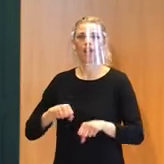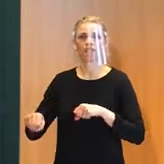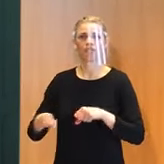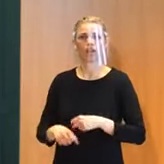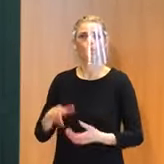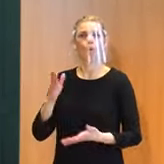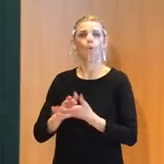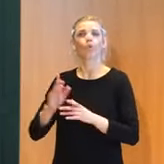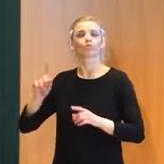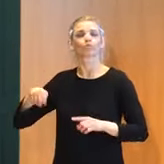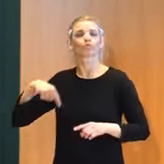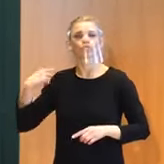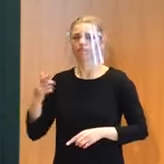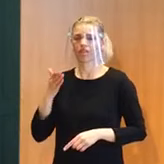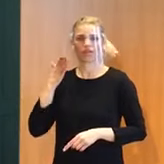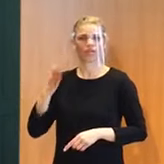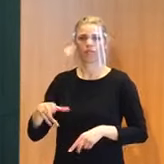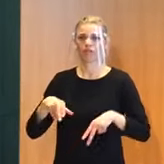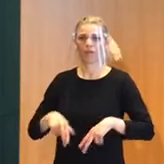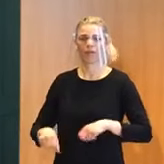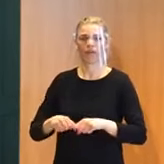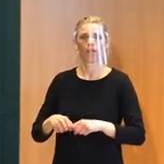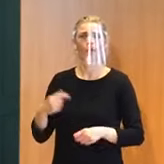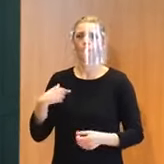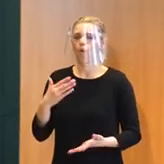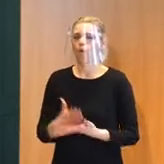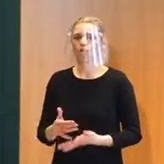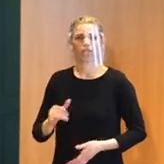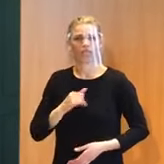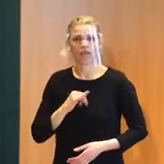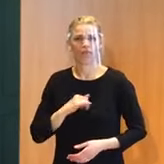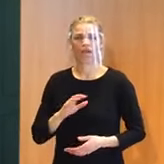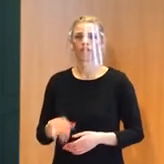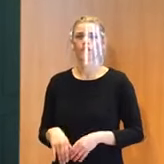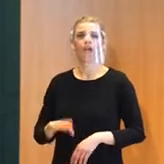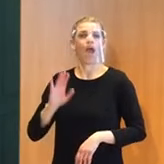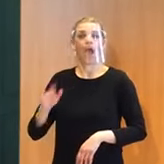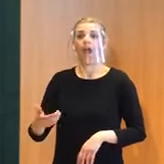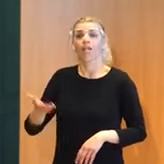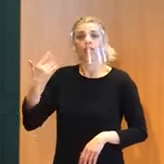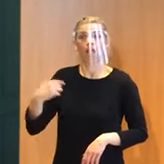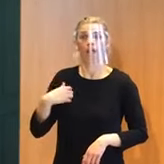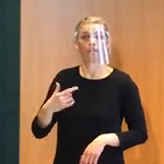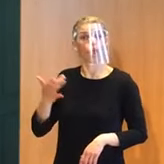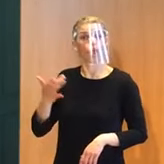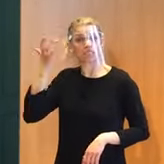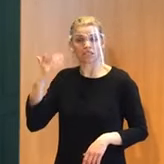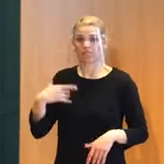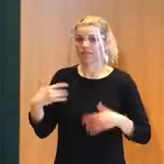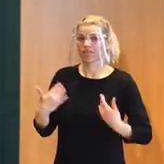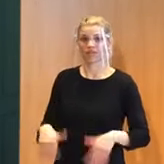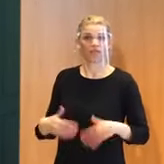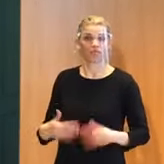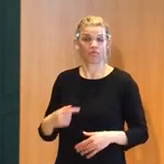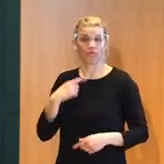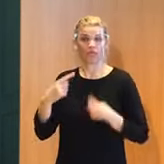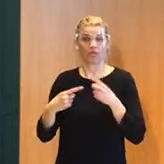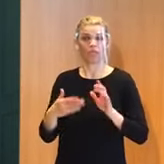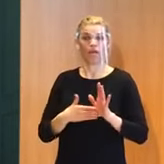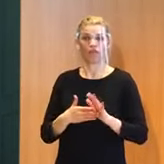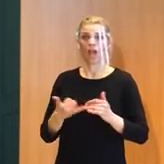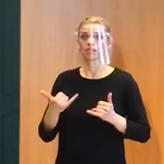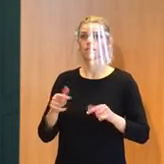nikdy viac nebude premiérom, ako ho to nebaví, ako vlastne sa s ním ani nechcel stať. A teraz je tam